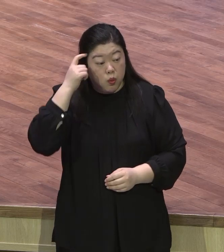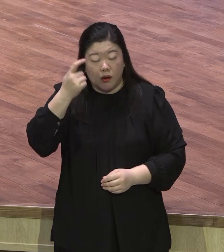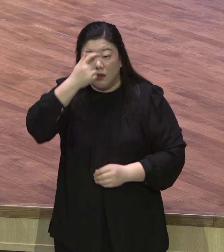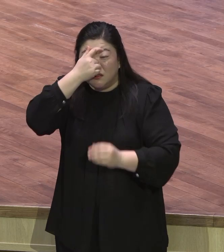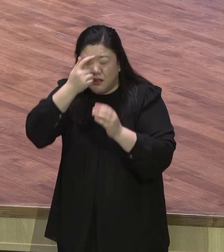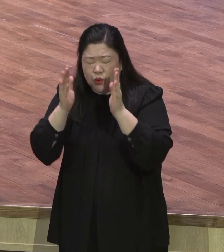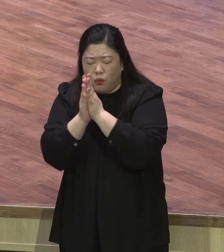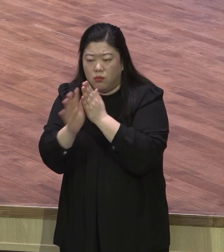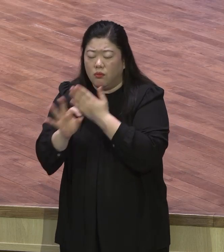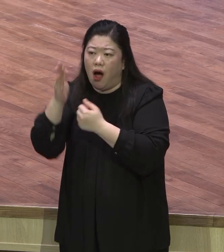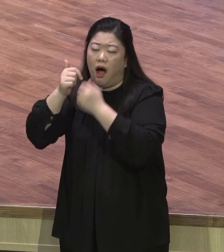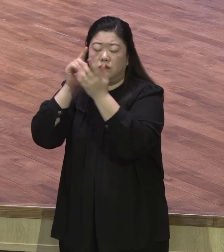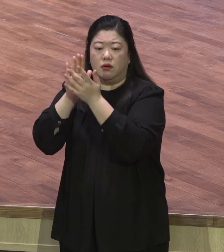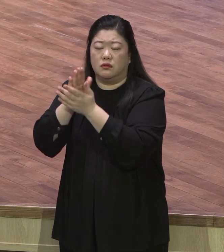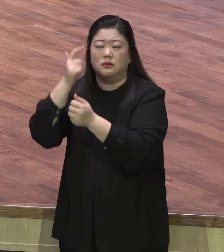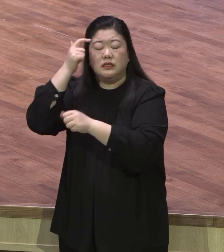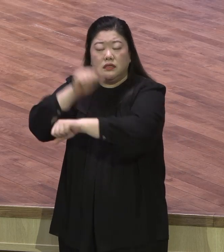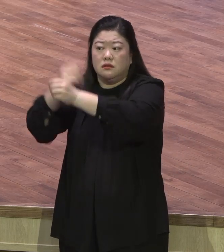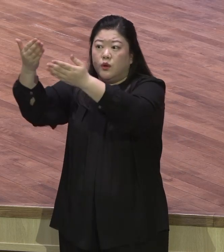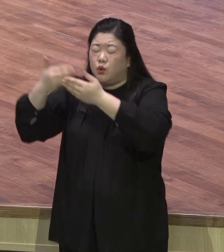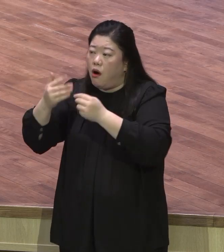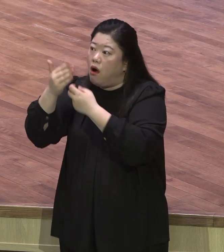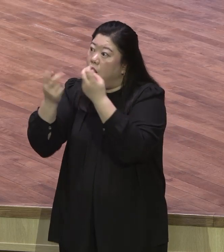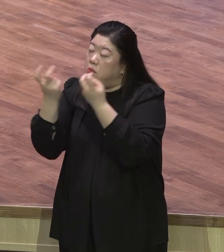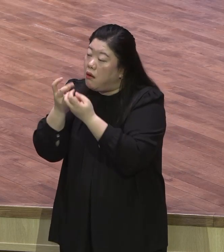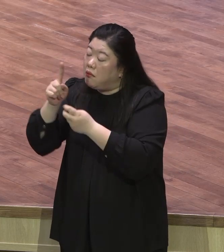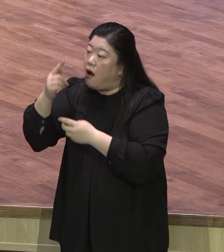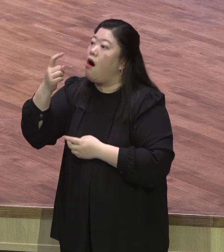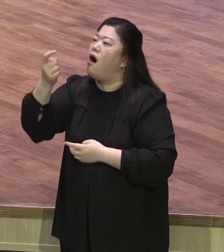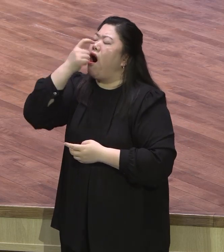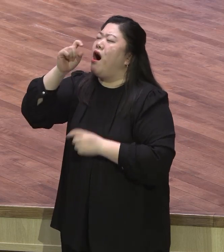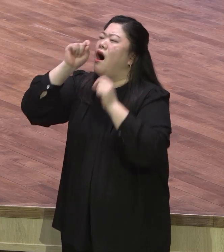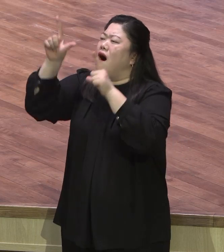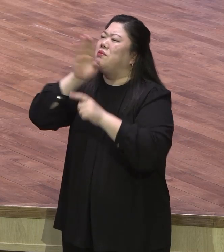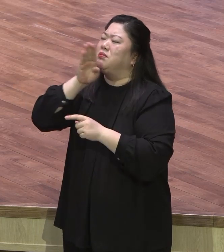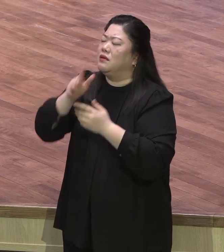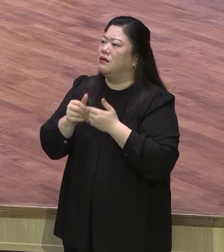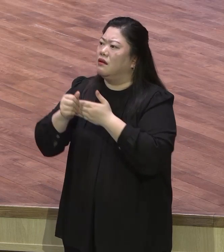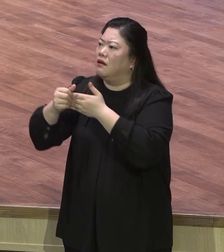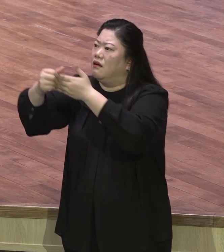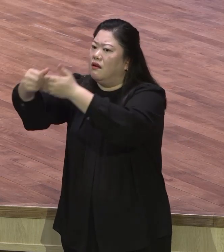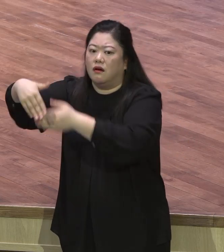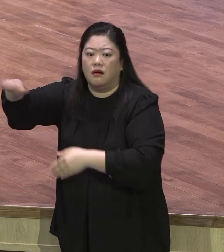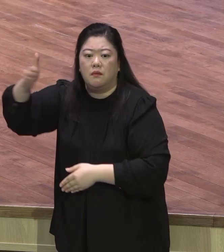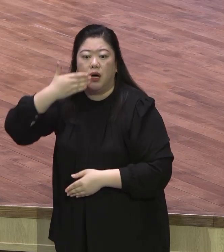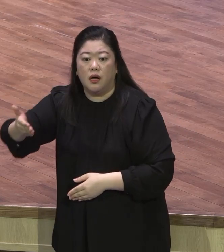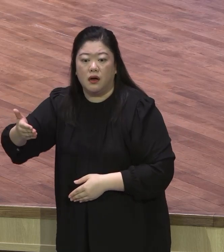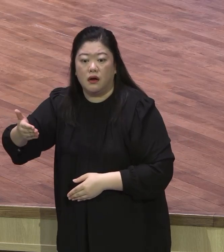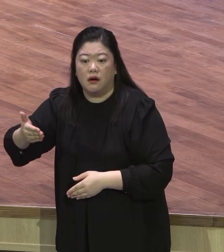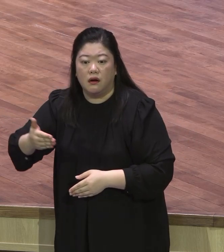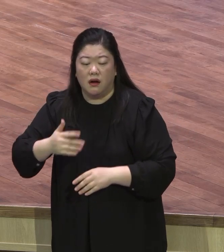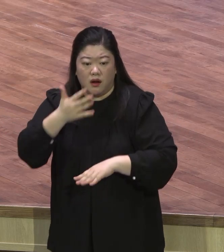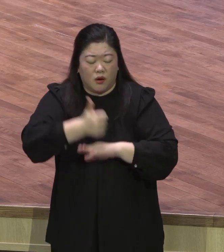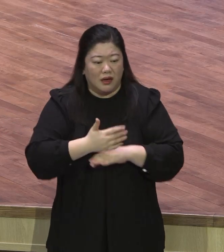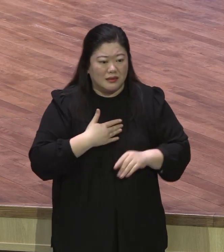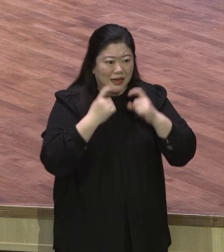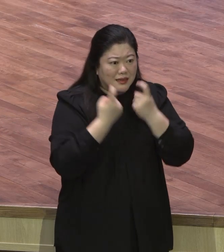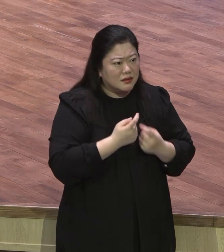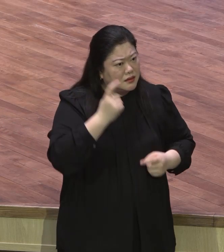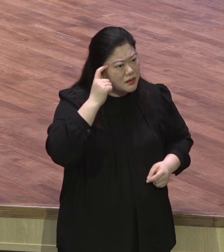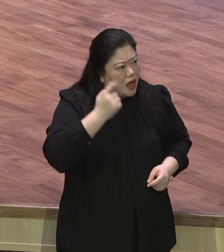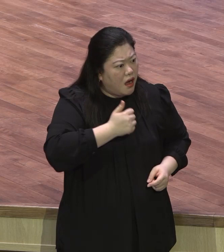하나님이 서시는 사람은요 하나님의 뜻과 교획과 방향을 맞추게 되어있어요 내 기분 내 자존심 내